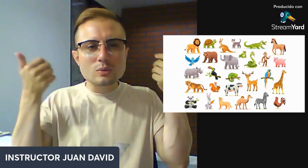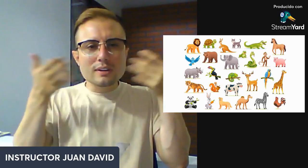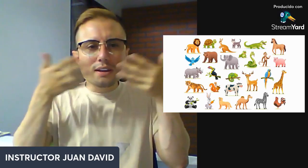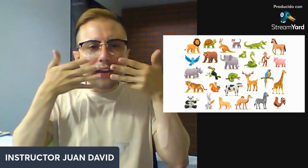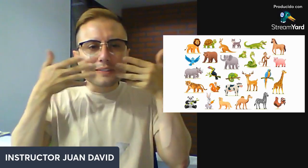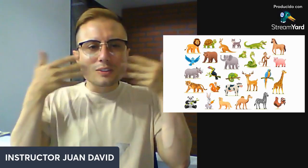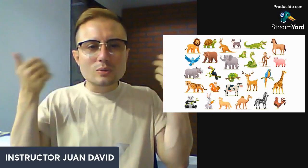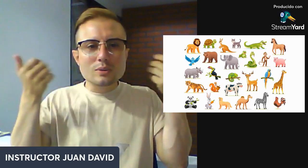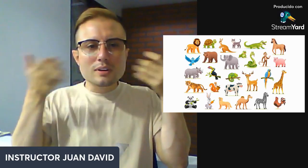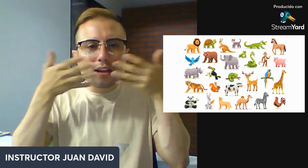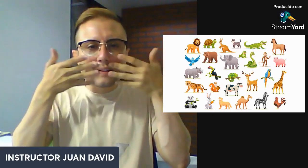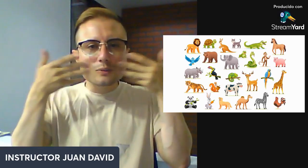Gato.